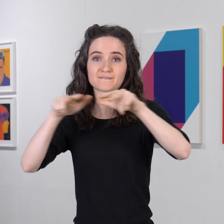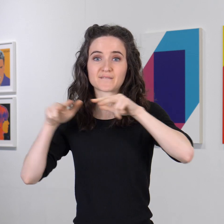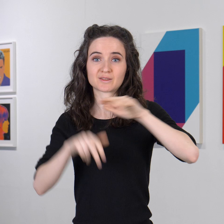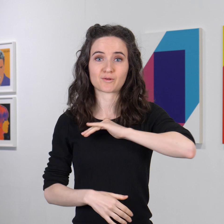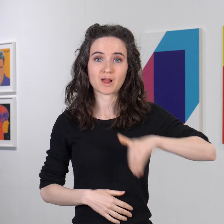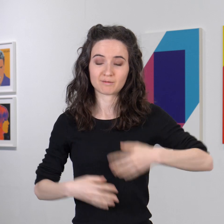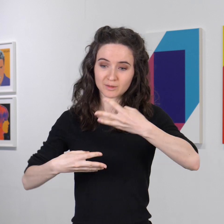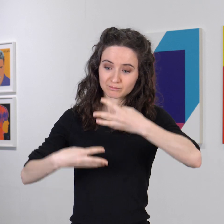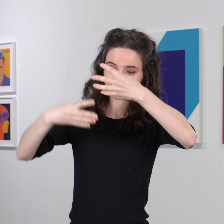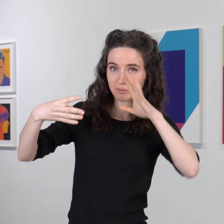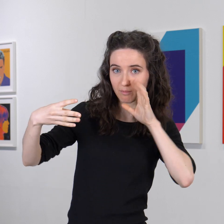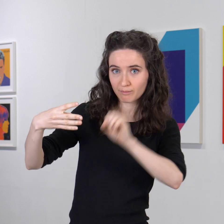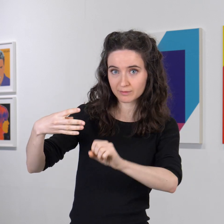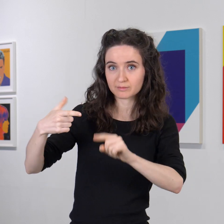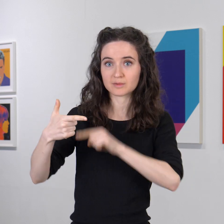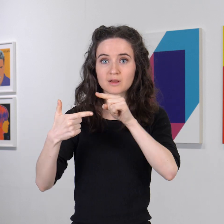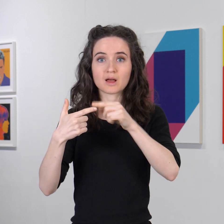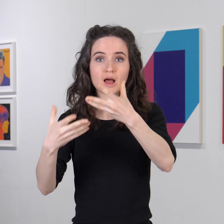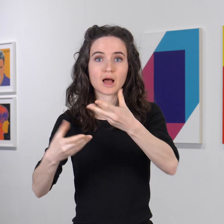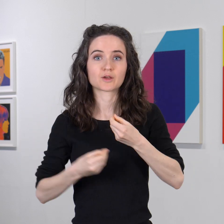à l'accueil et sur notre site internet.